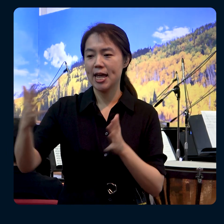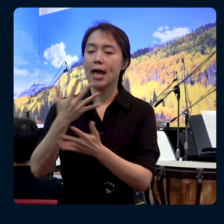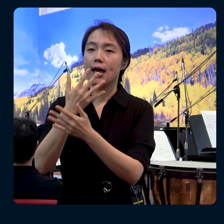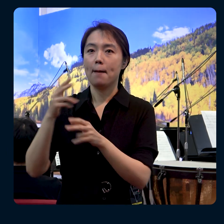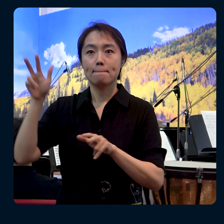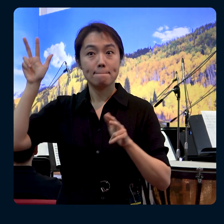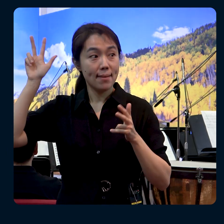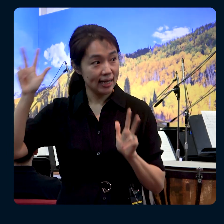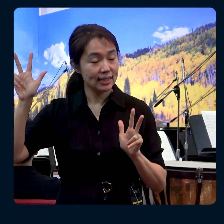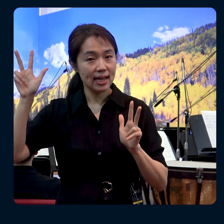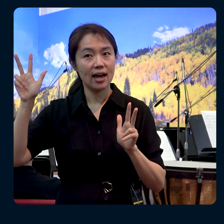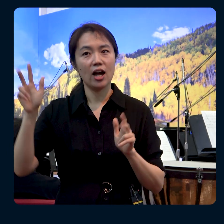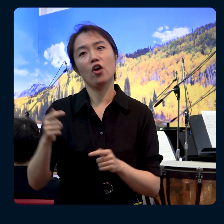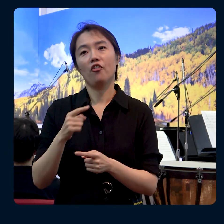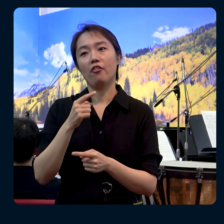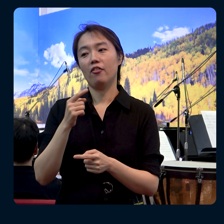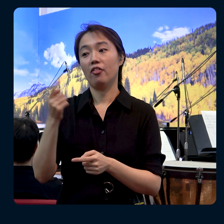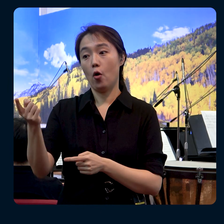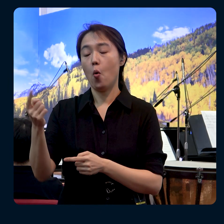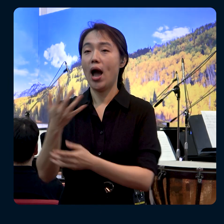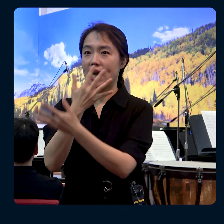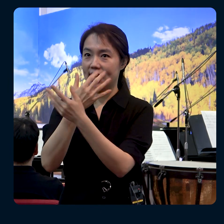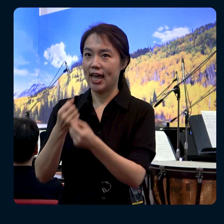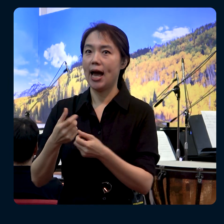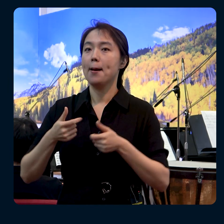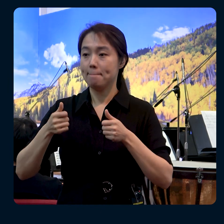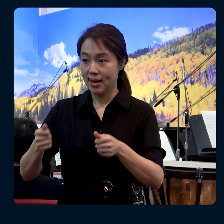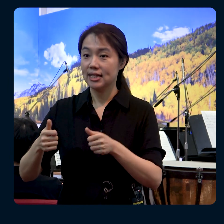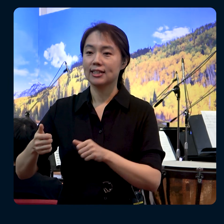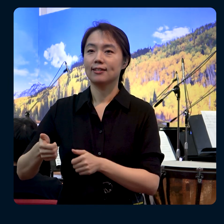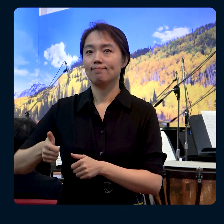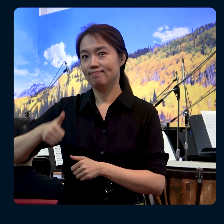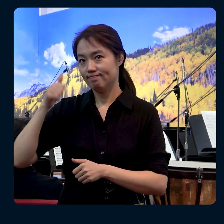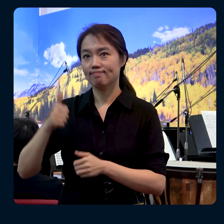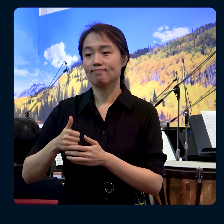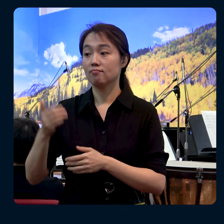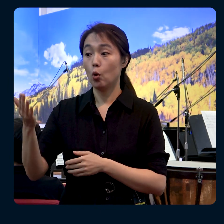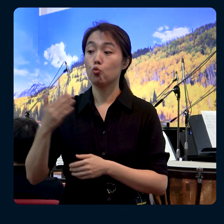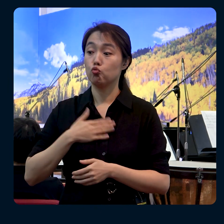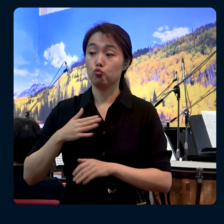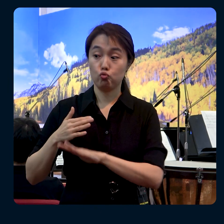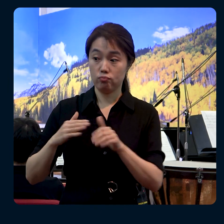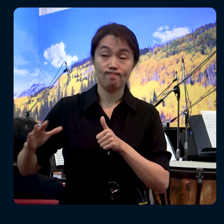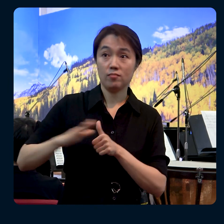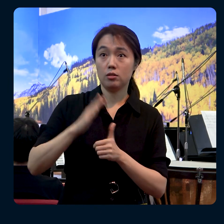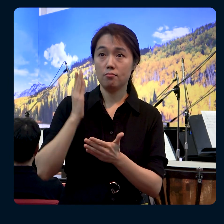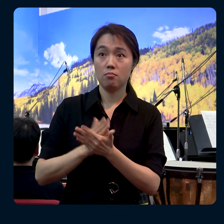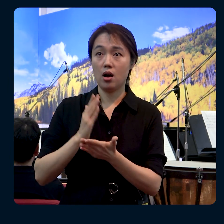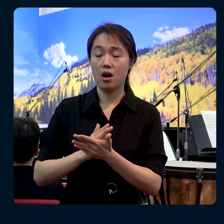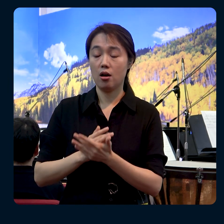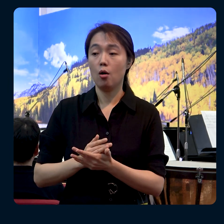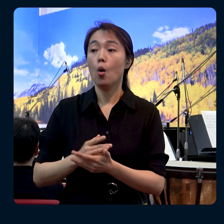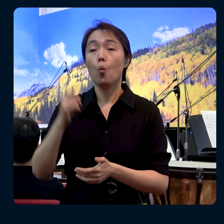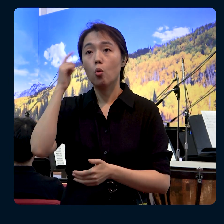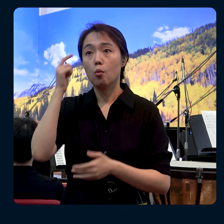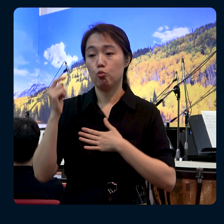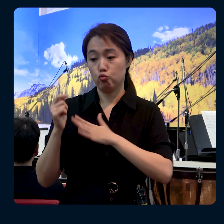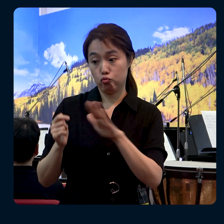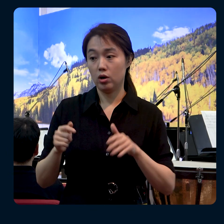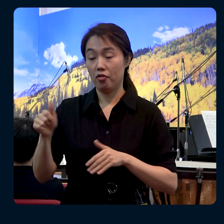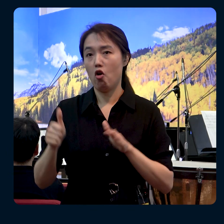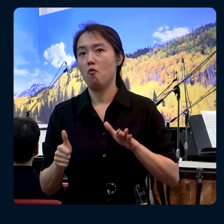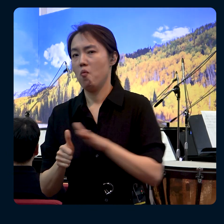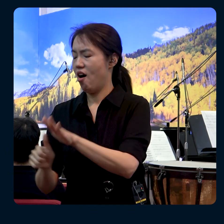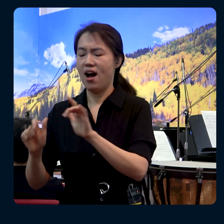너 사이에 맹세하여 너와 계약을 맺으리라 말하였노라. 너는 우리를 해하지 말라. 이는 우리가